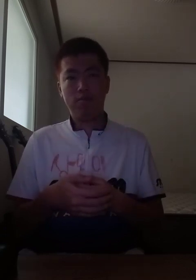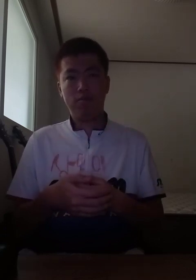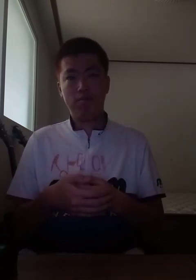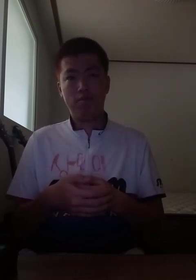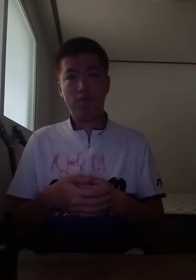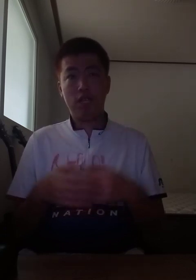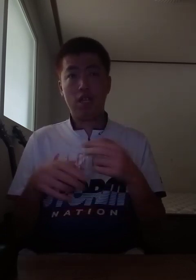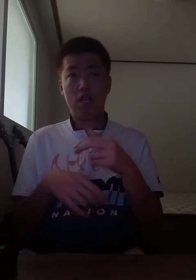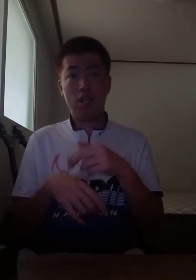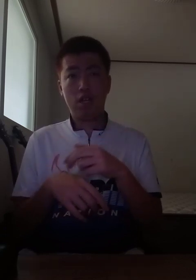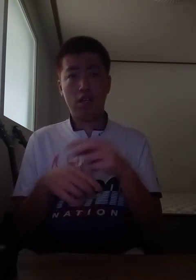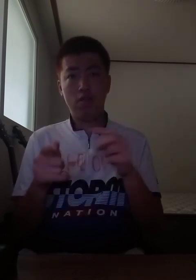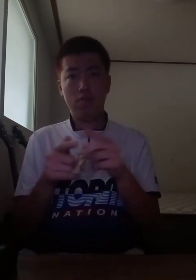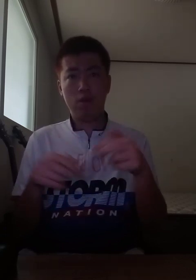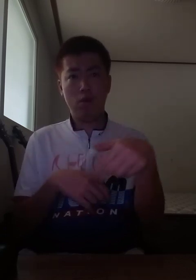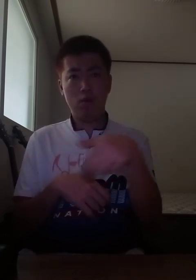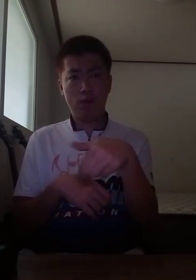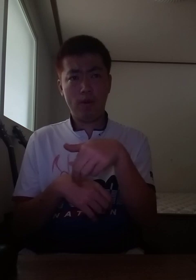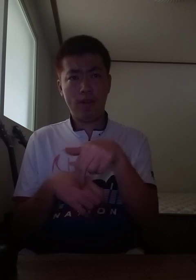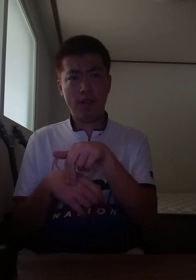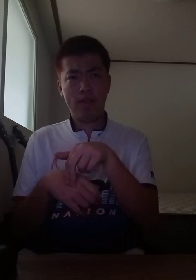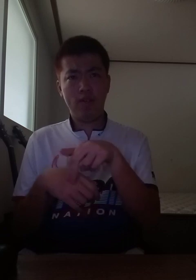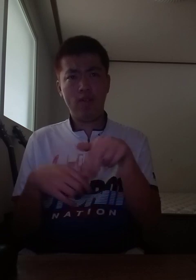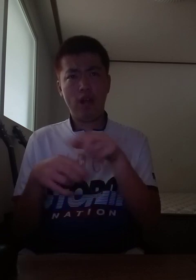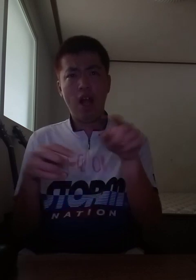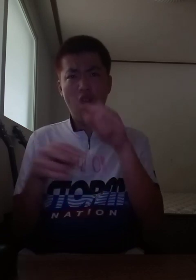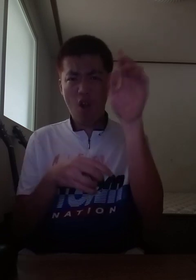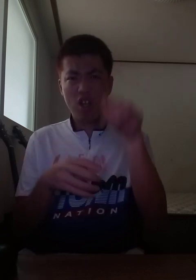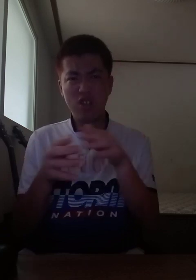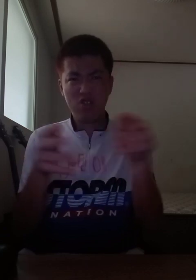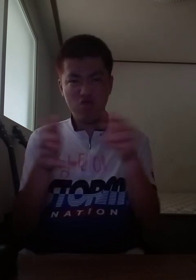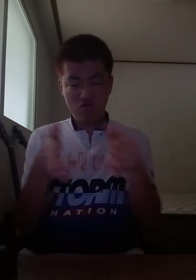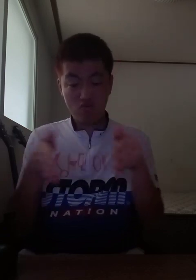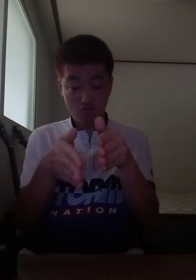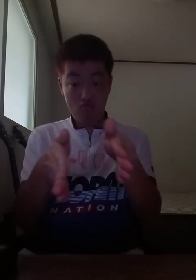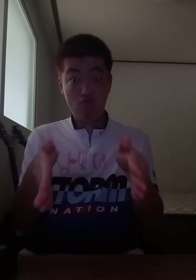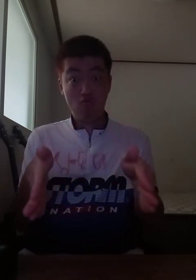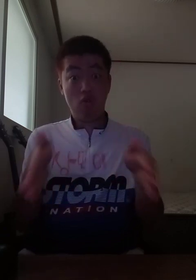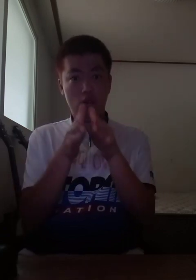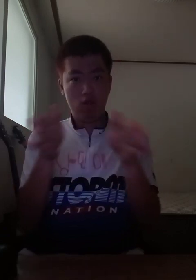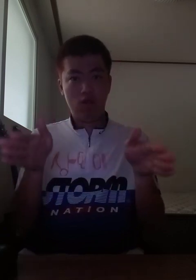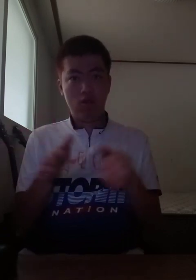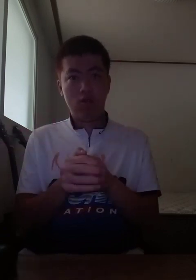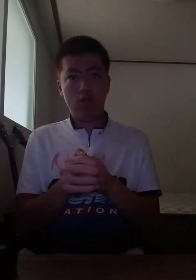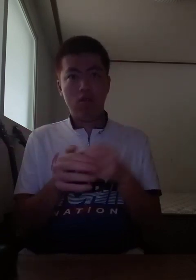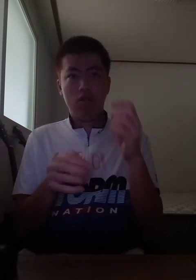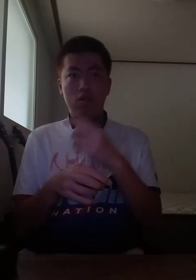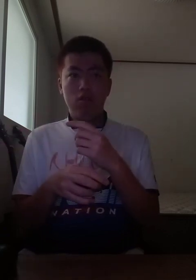얼마 달리지 않아 들어선 버스 전용 차로엔 학원차와 승용차가 줄을 서 있습니다. 애들